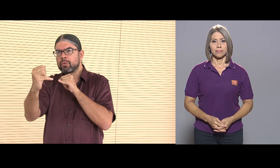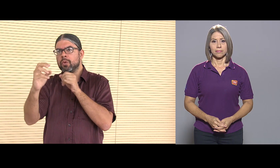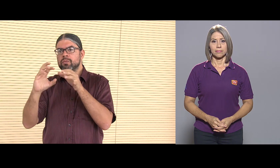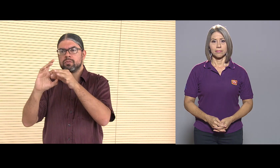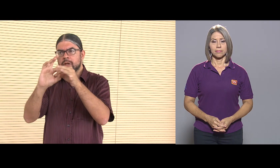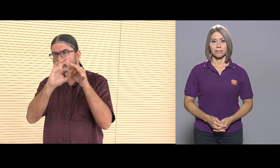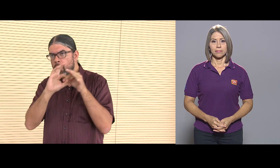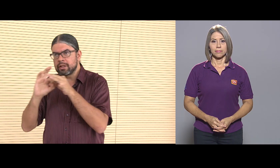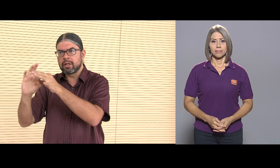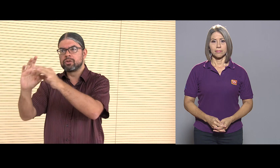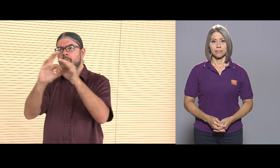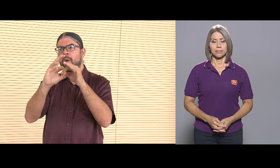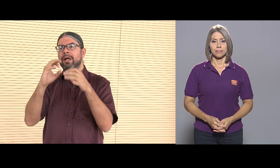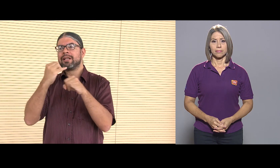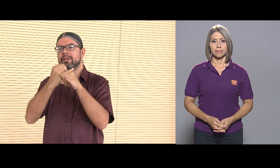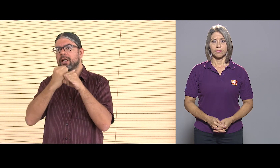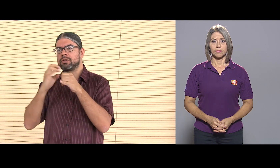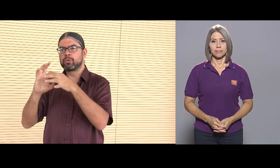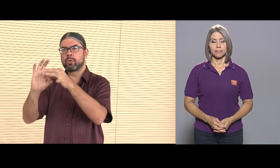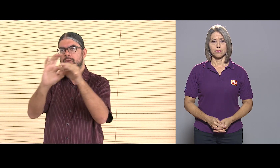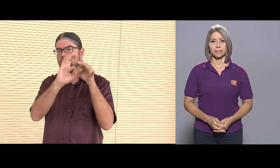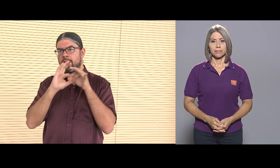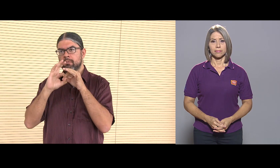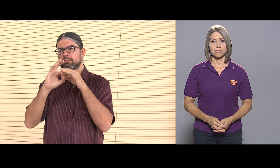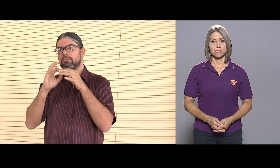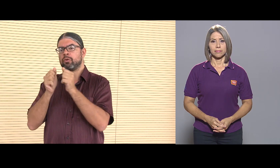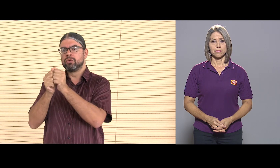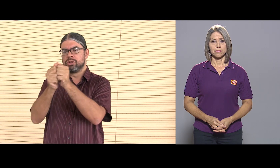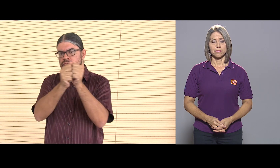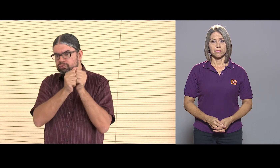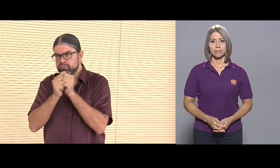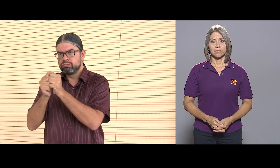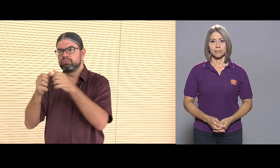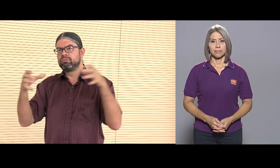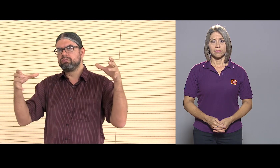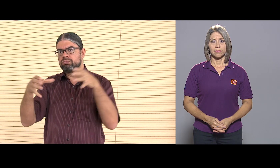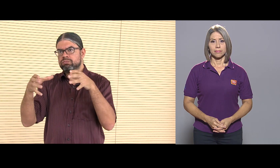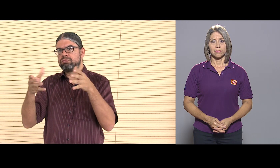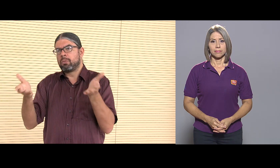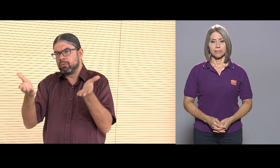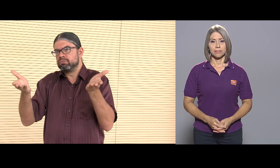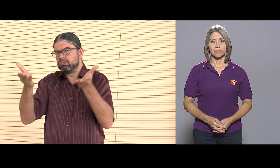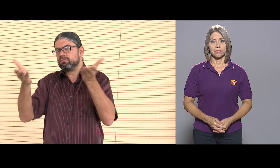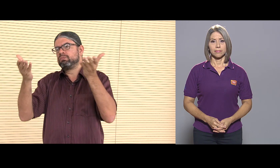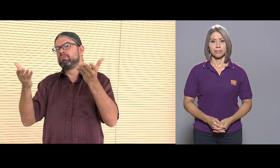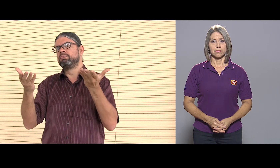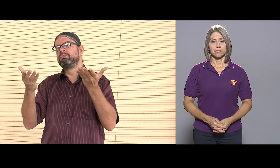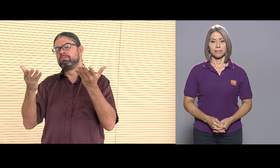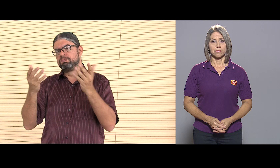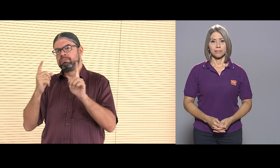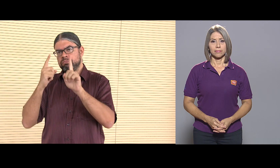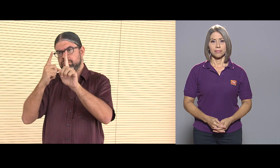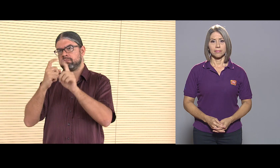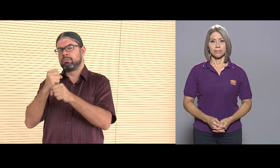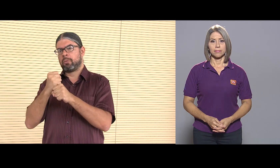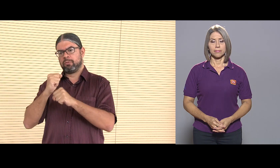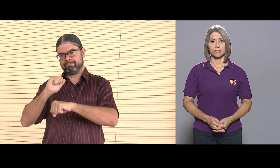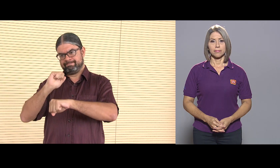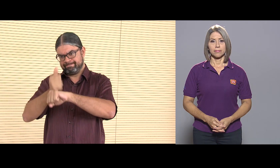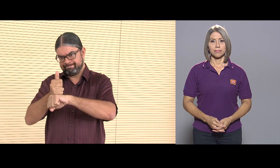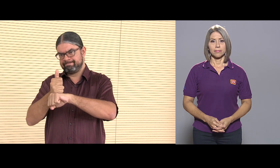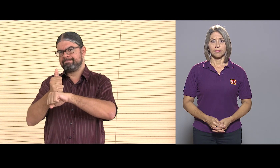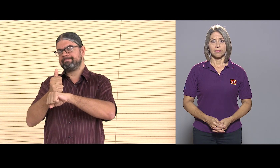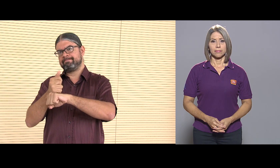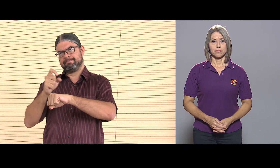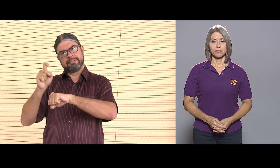para poder establecer lineamientos que permitan, ¿verdad?, esta coordinación interinstitucional y trabajo conjunto que